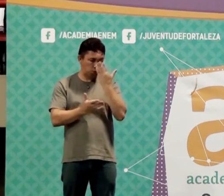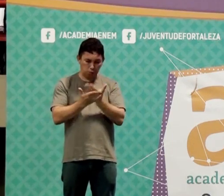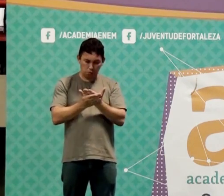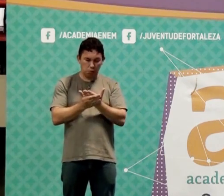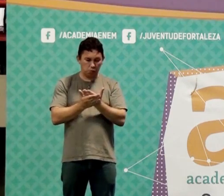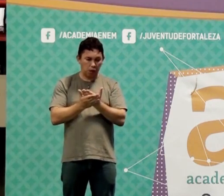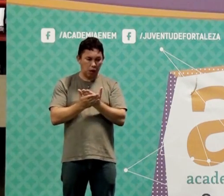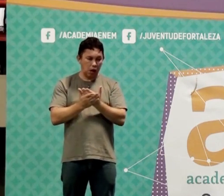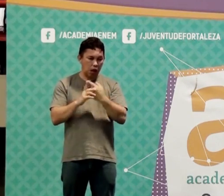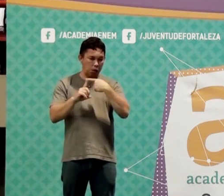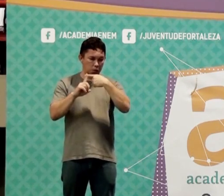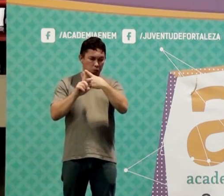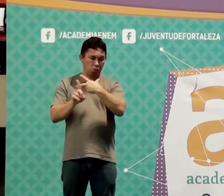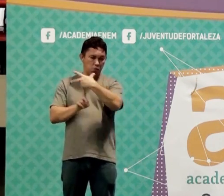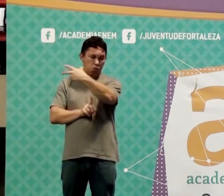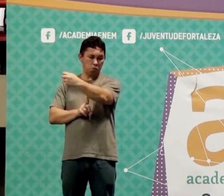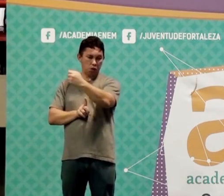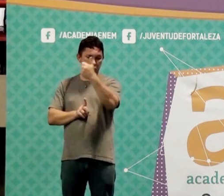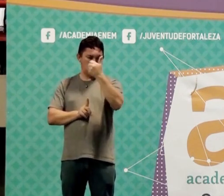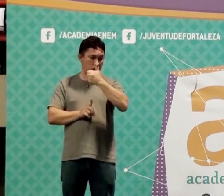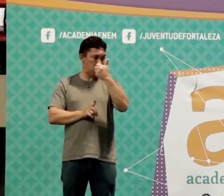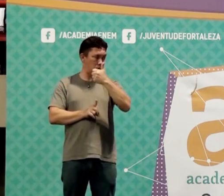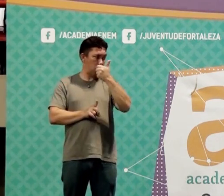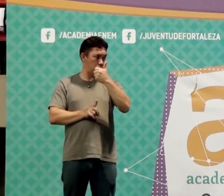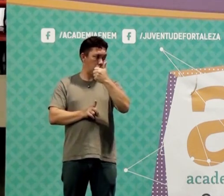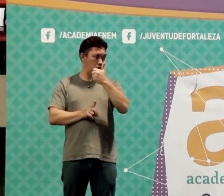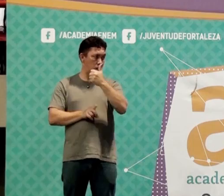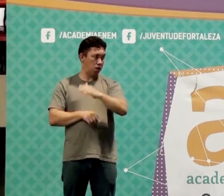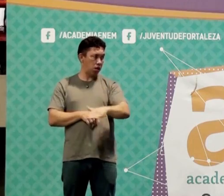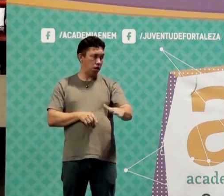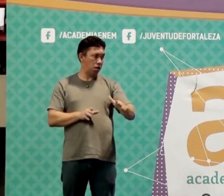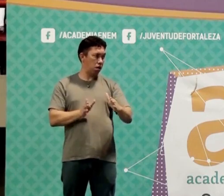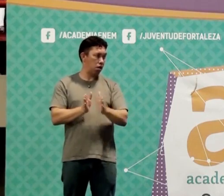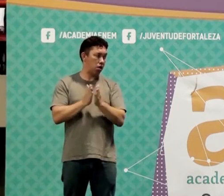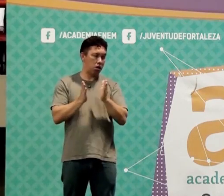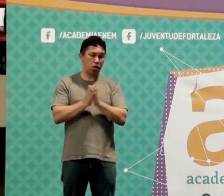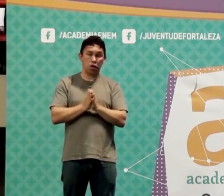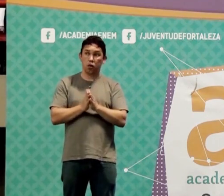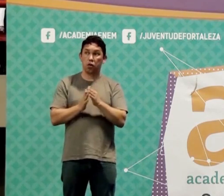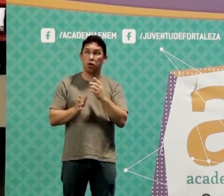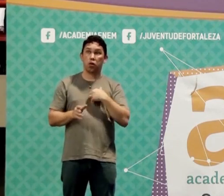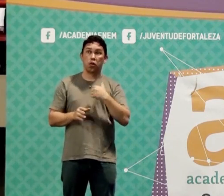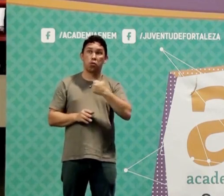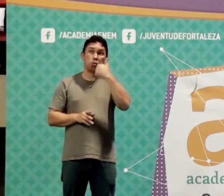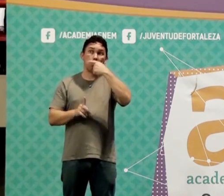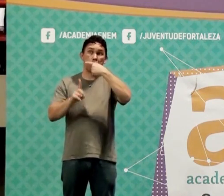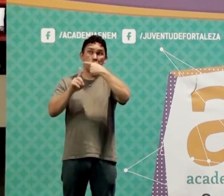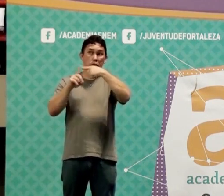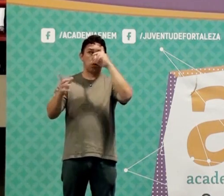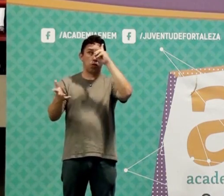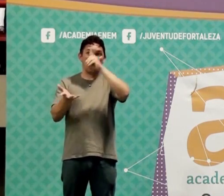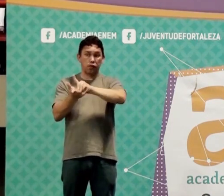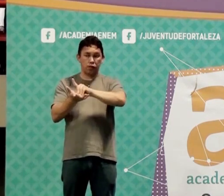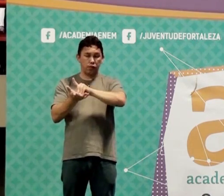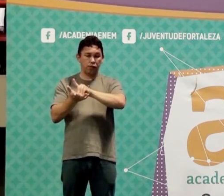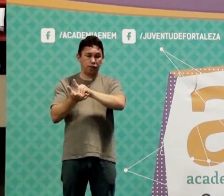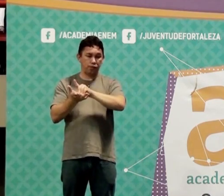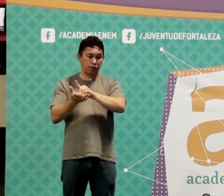ser parte dela. Tu podia estudar direito, medicina ou um curso que eles chamavam de